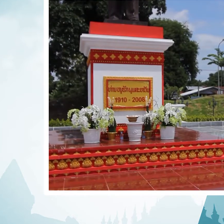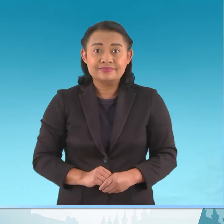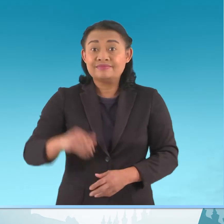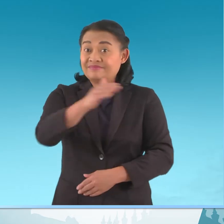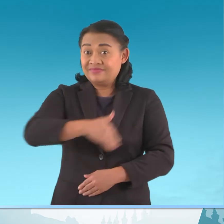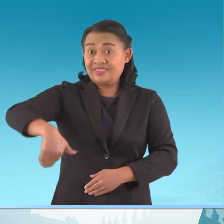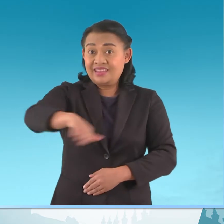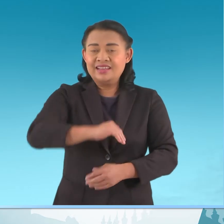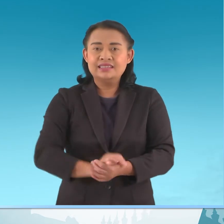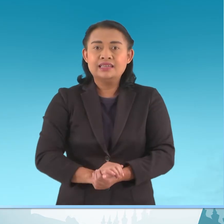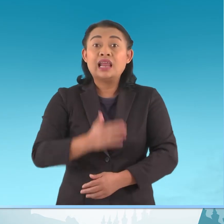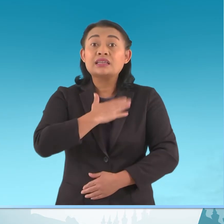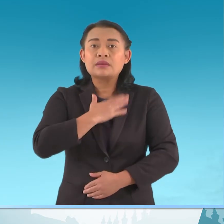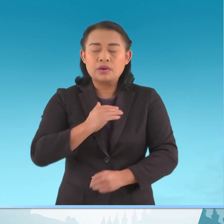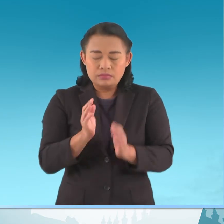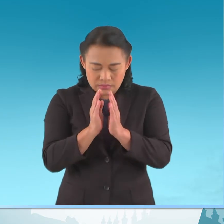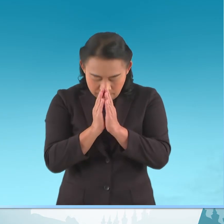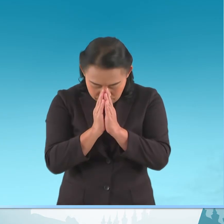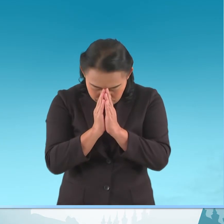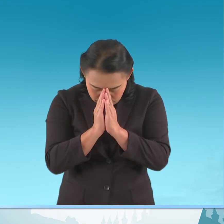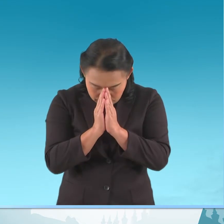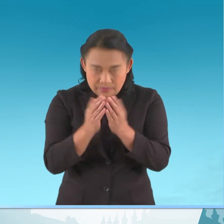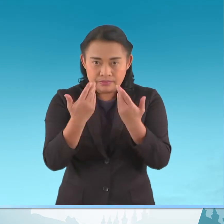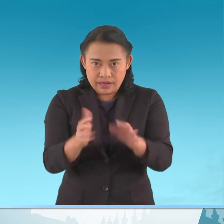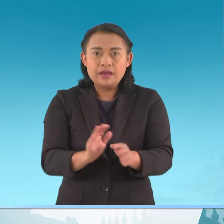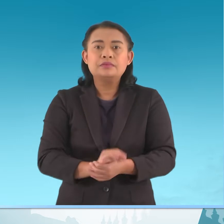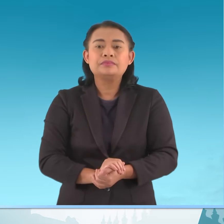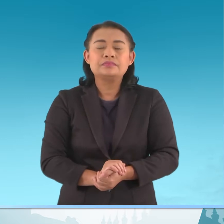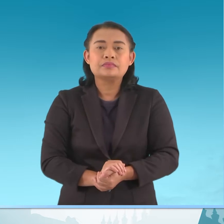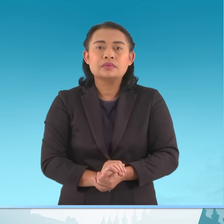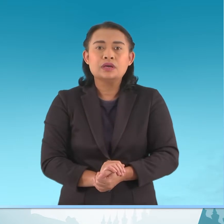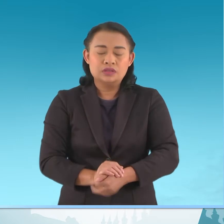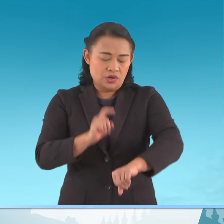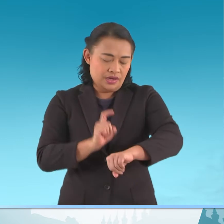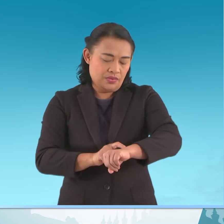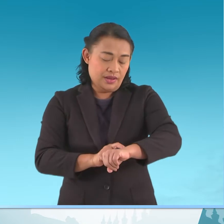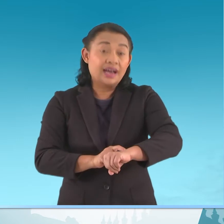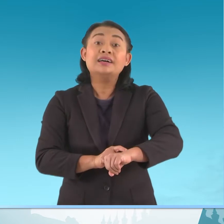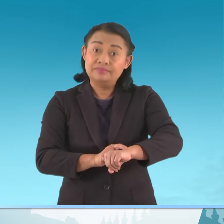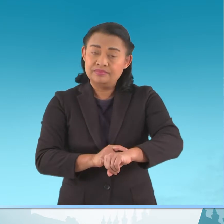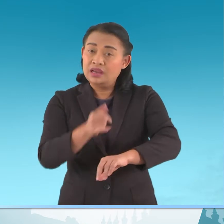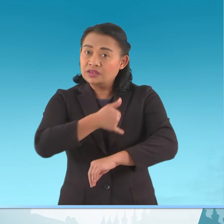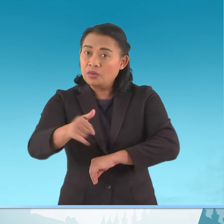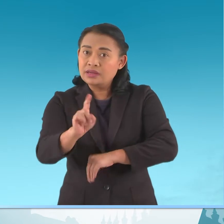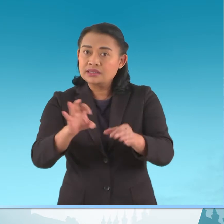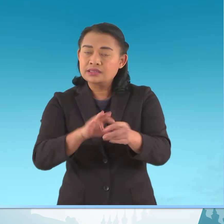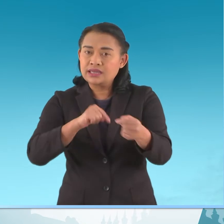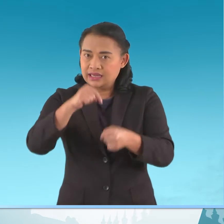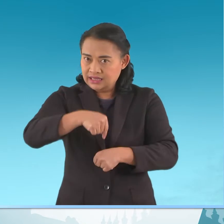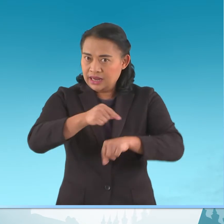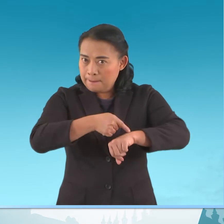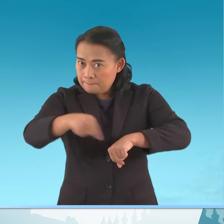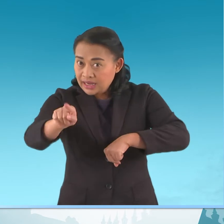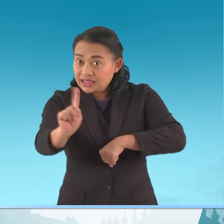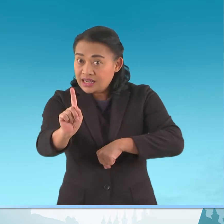เอาหล่ะครับเพื่อนๆหลังจากผมได้สักการะรู้สวดีของท่านหนูฮักพรมสวรรค์กันแล้วนะครับตอนนี้ก็ได้เวลาที่เราจะออกเดินทางจากส่วนใน